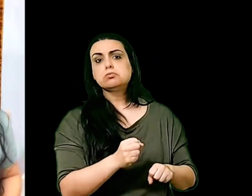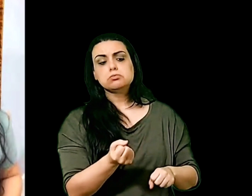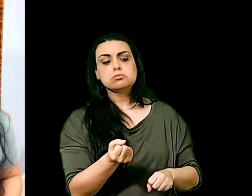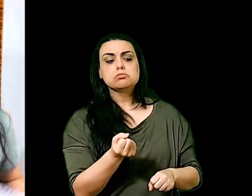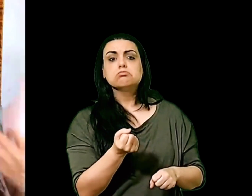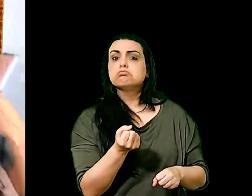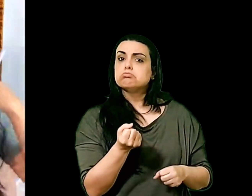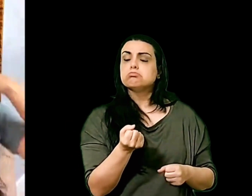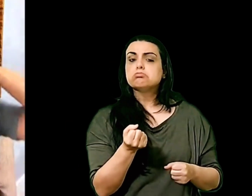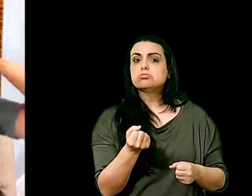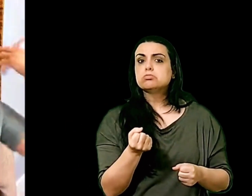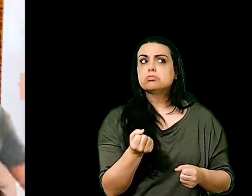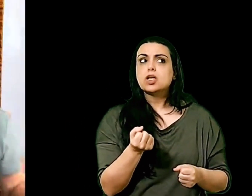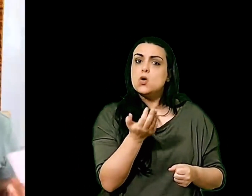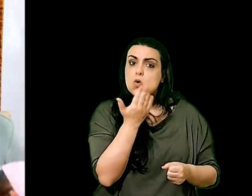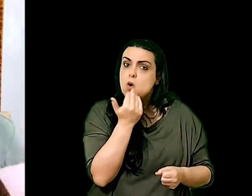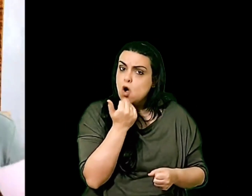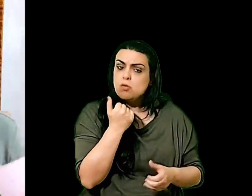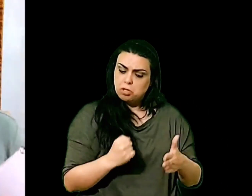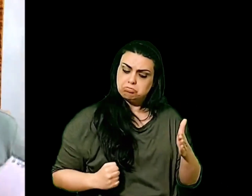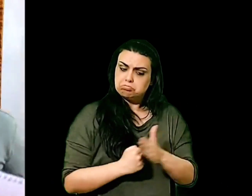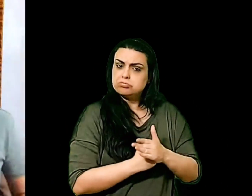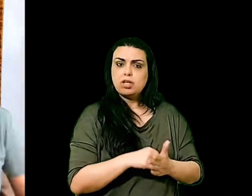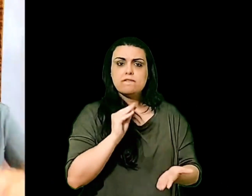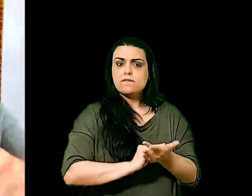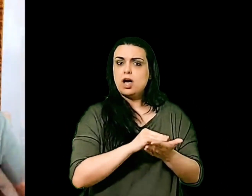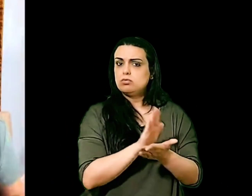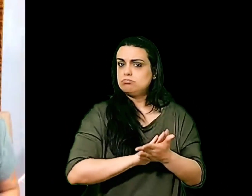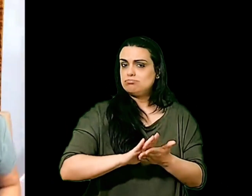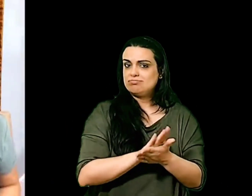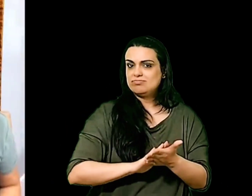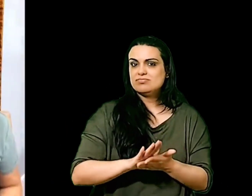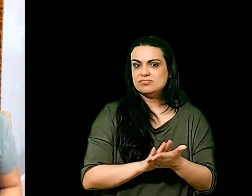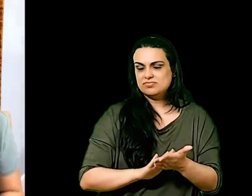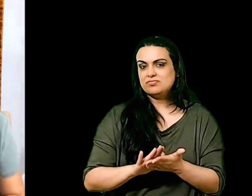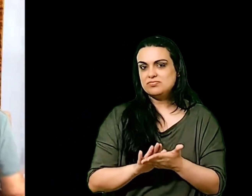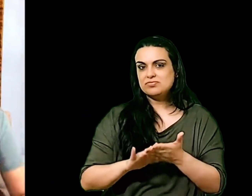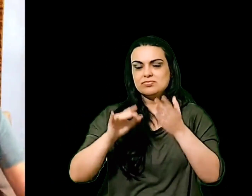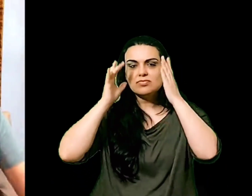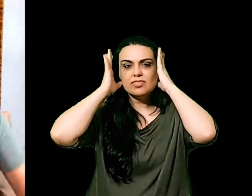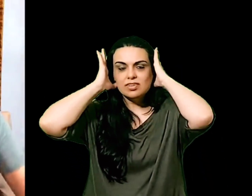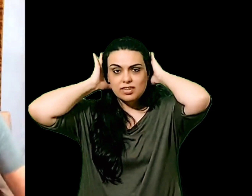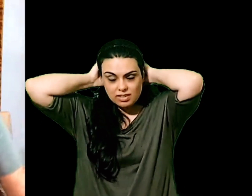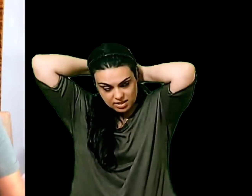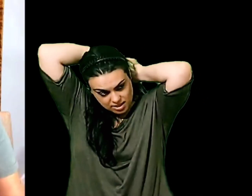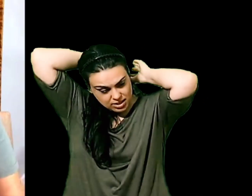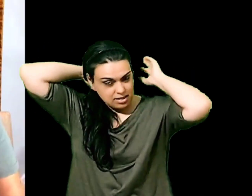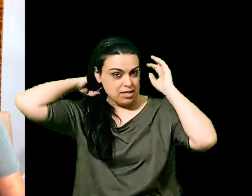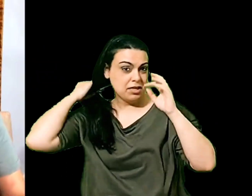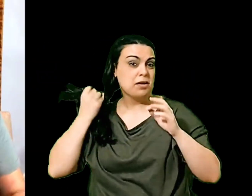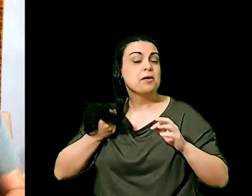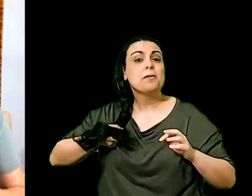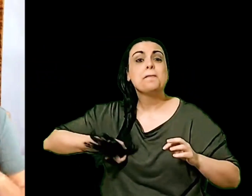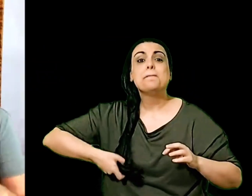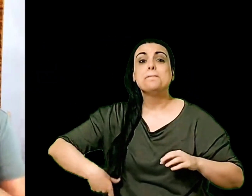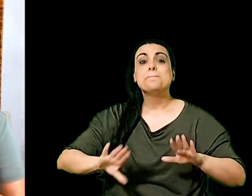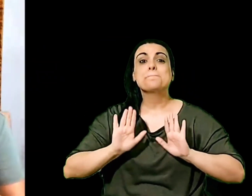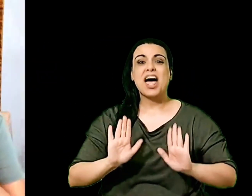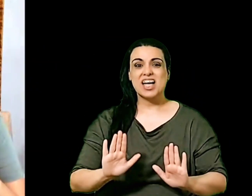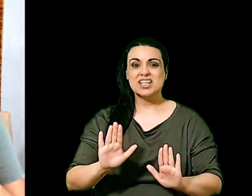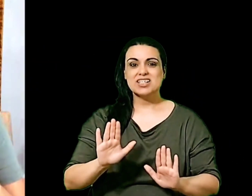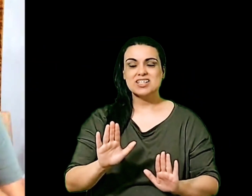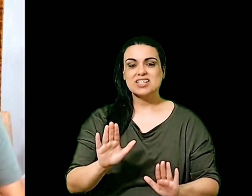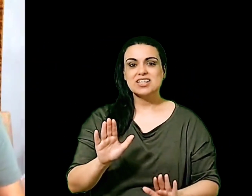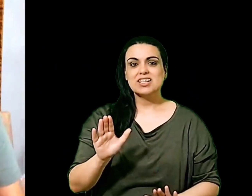pegava a sua porção e também não faltava. Também não faltava. Só